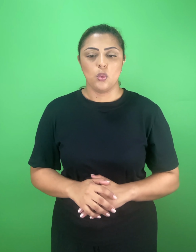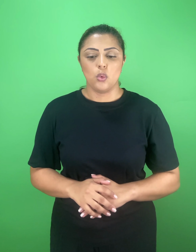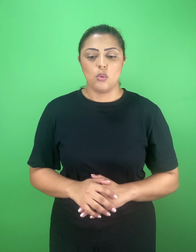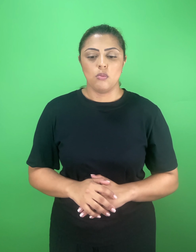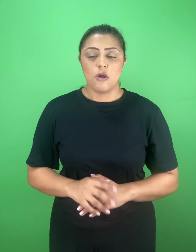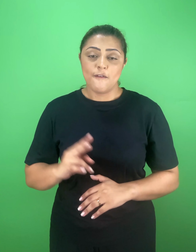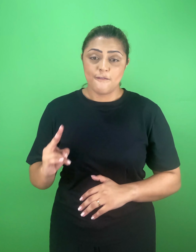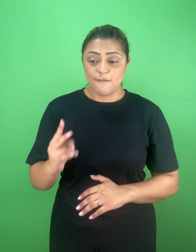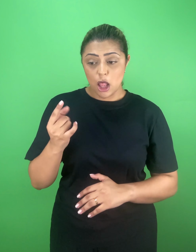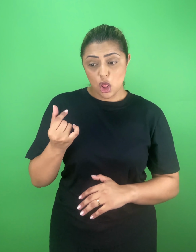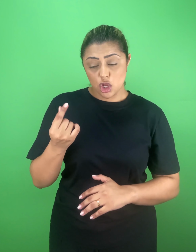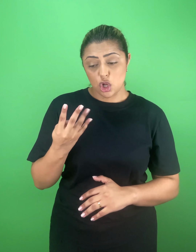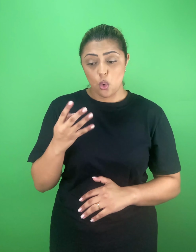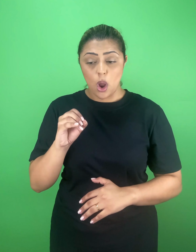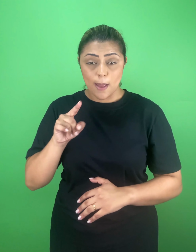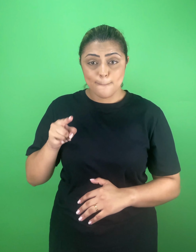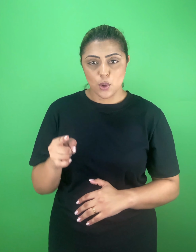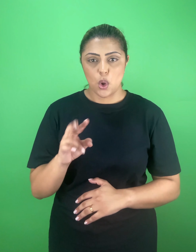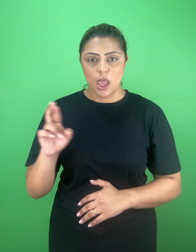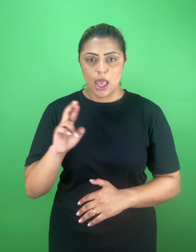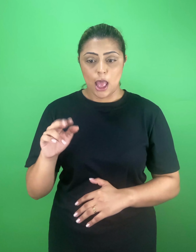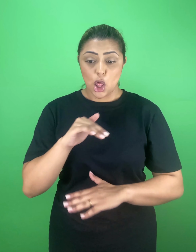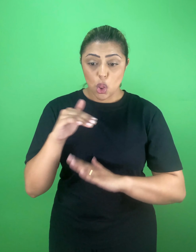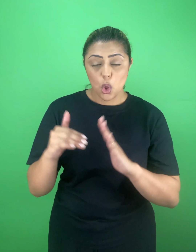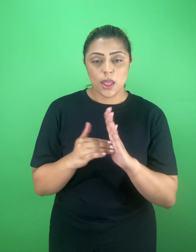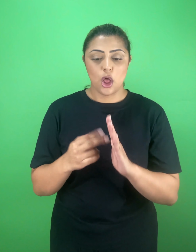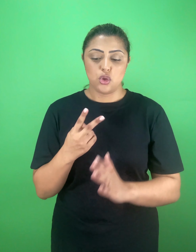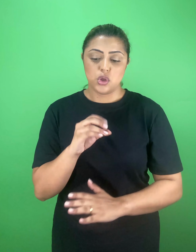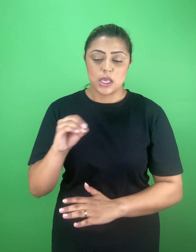Total R$